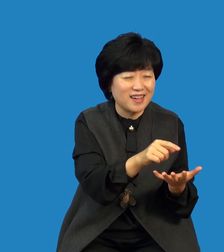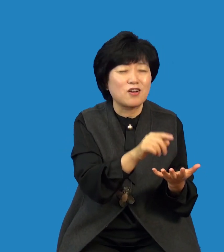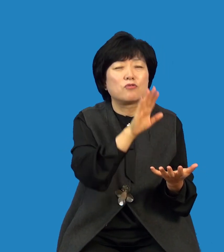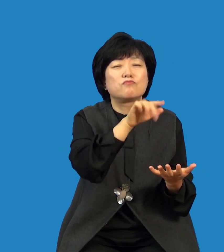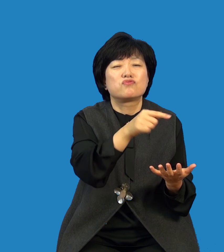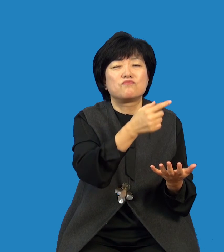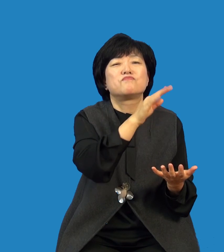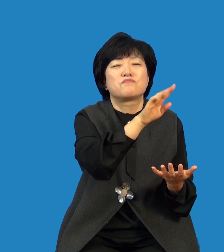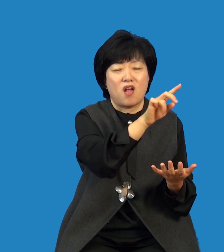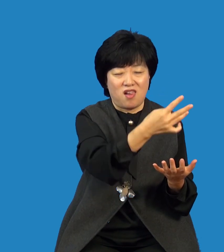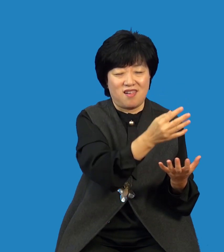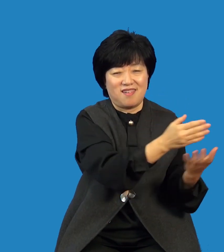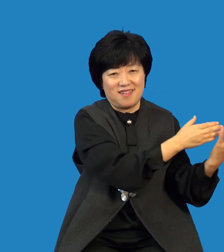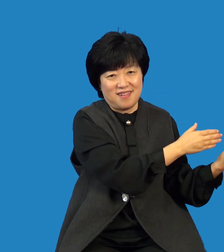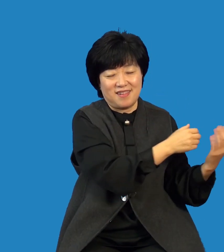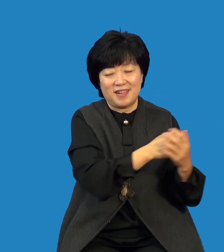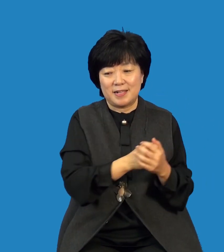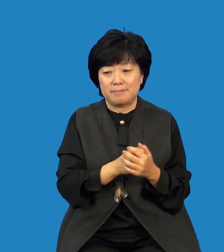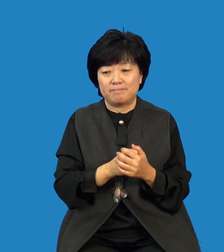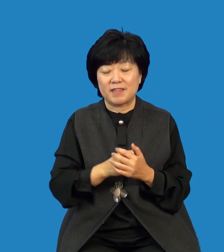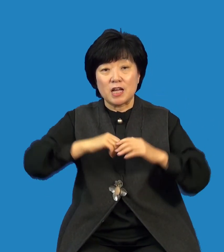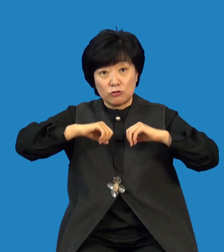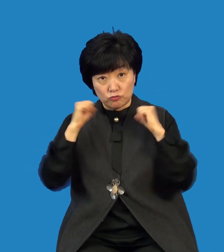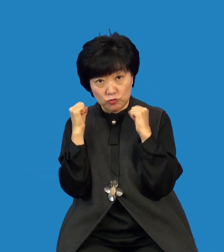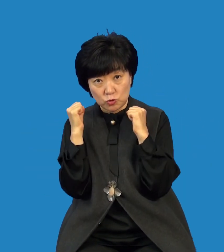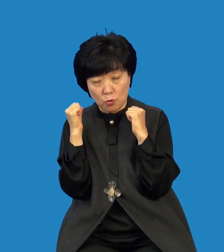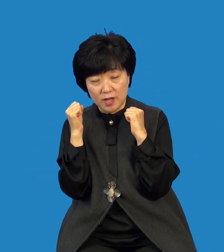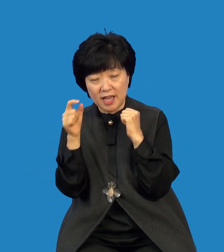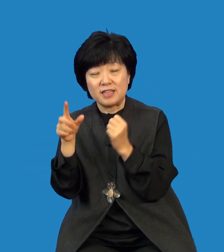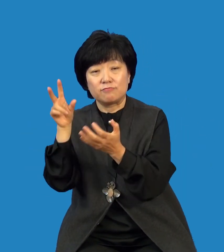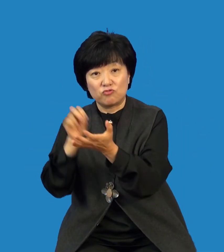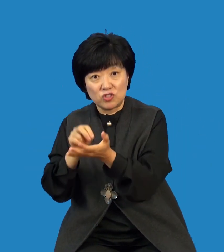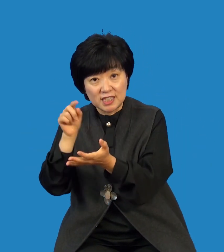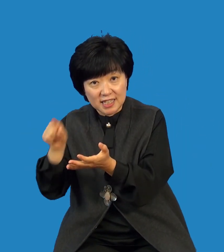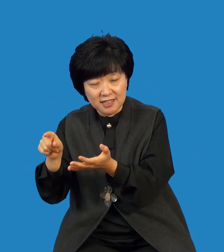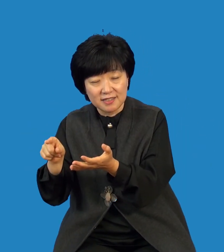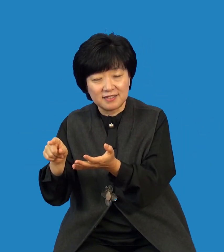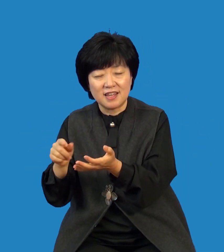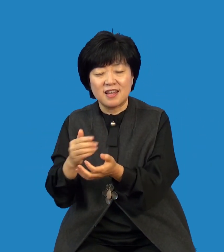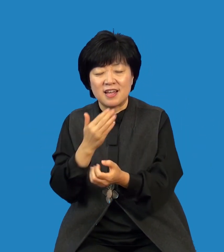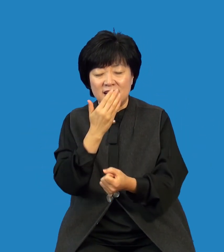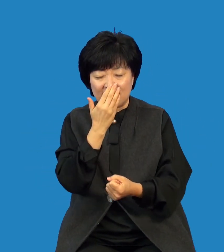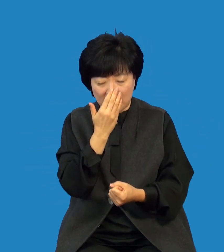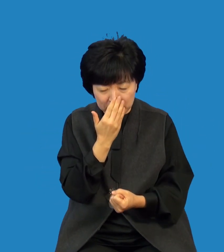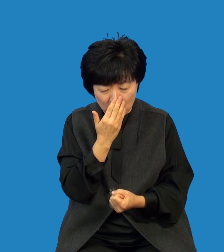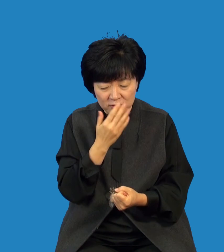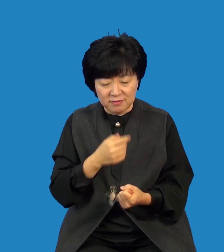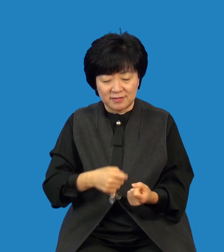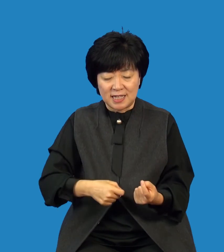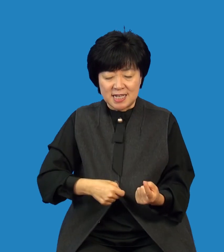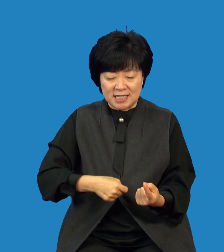문제, 또 뭐예요? 겸손의 문제, 또 손해보는 거의 문제, 정직한 거에 대한 문제,